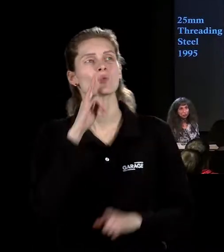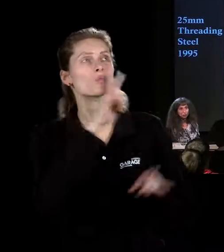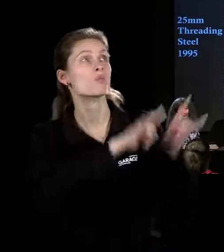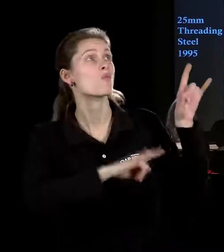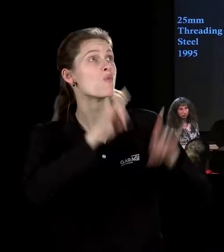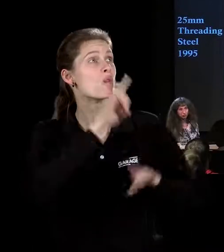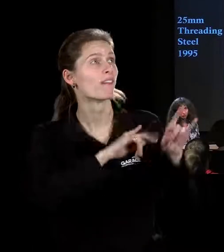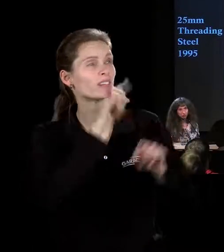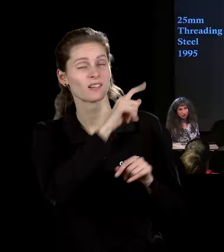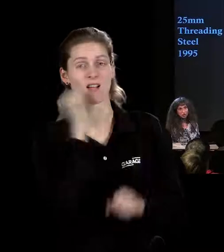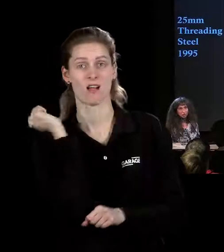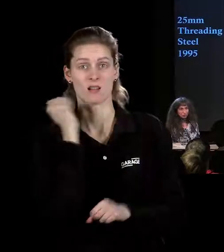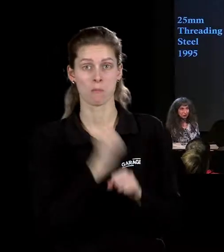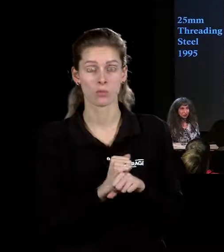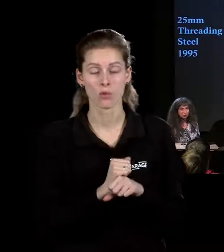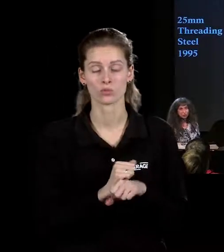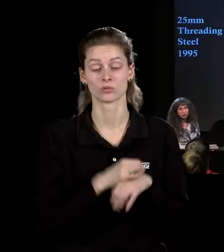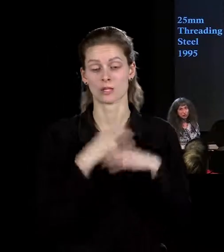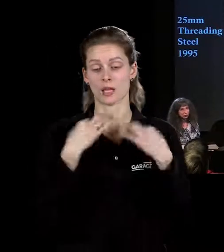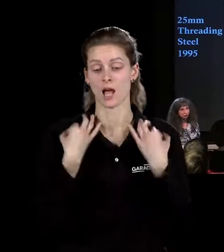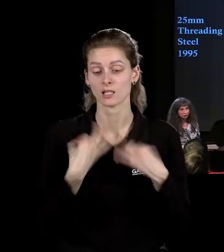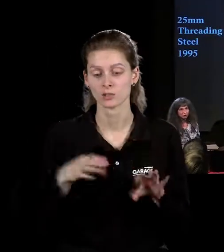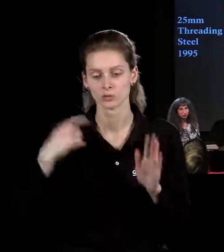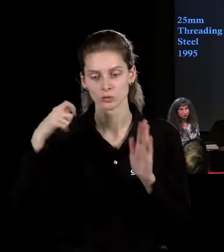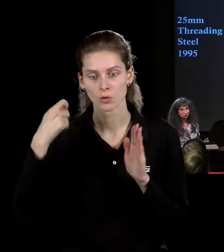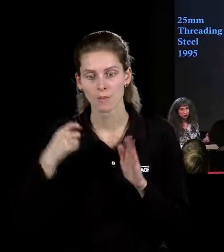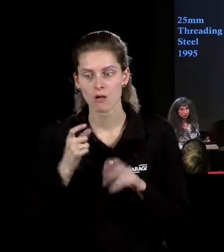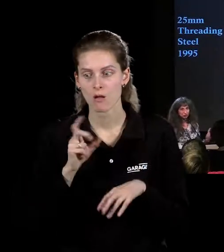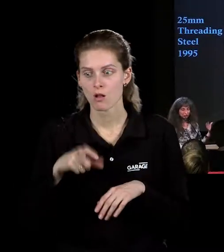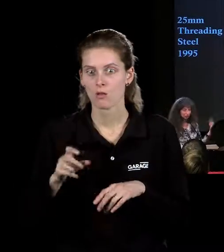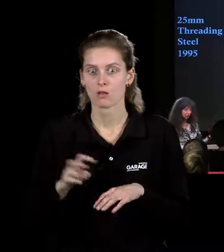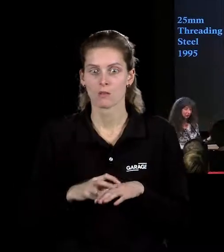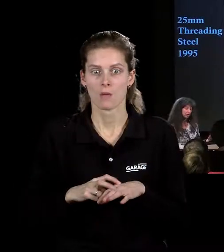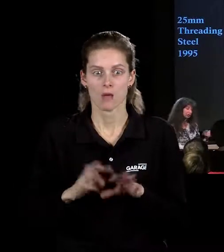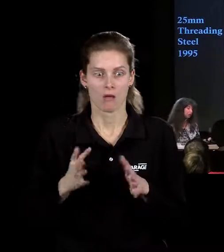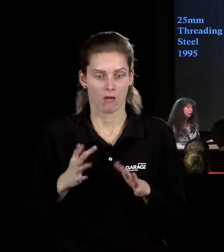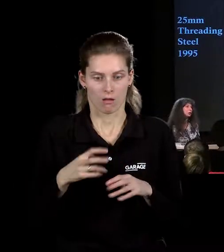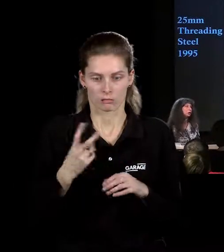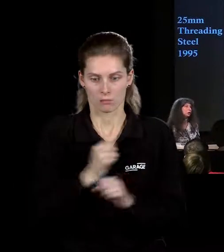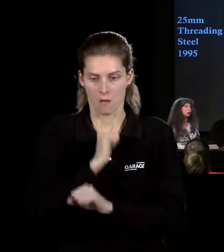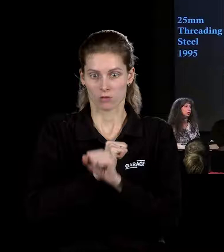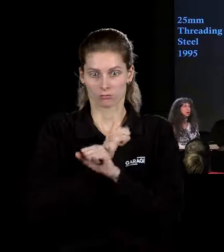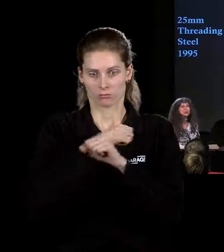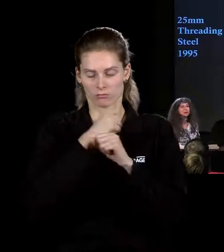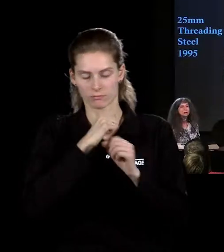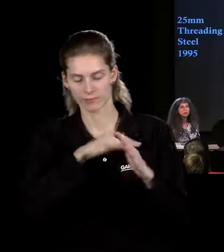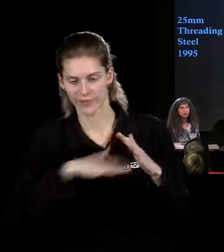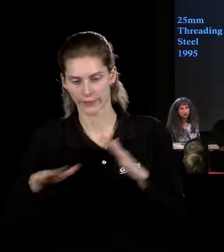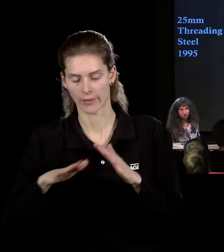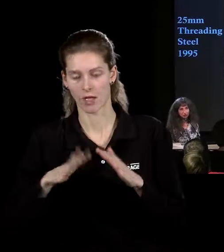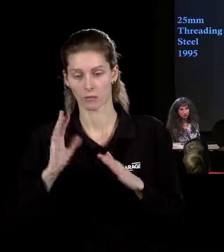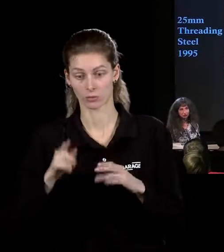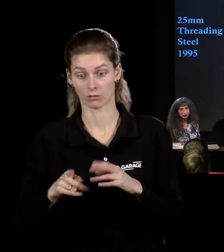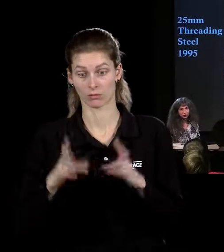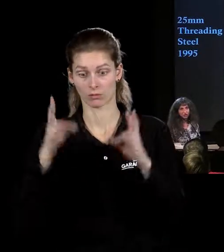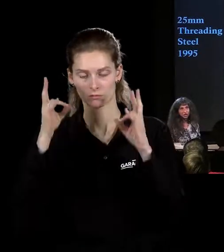они позволили эту съемку. Люди эти очень боялись, что если там что-то соскочится, там, случится, и он искалечится, это будет